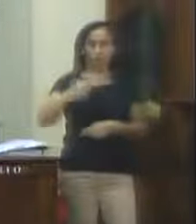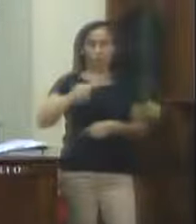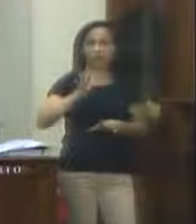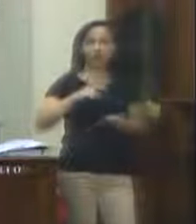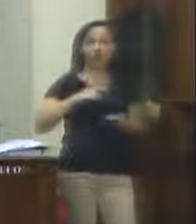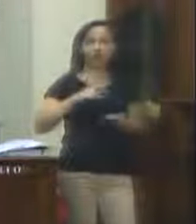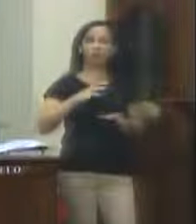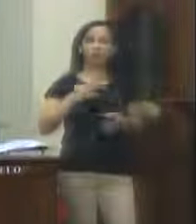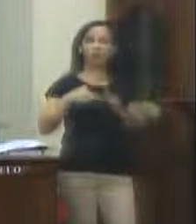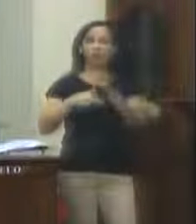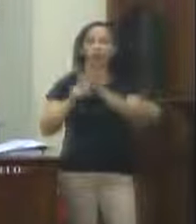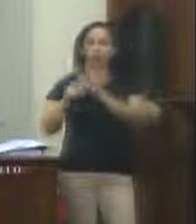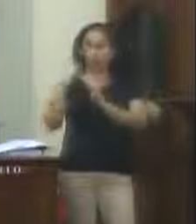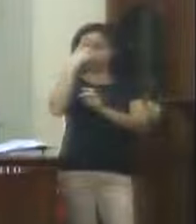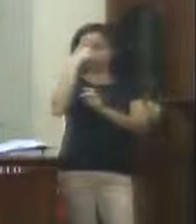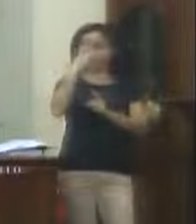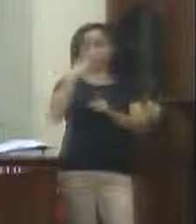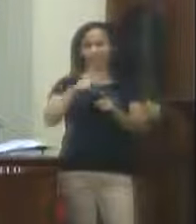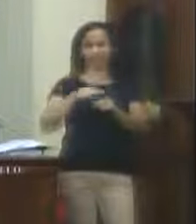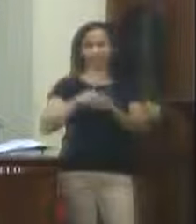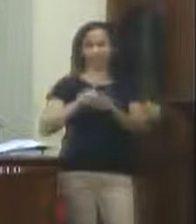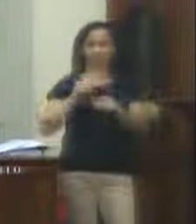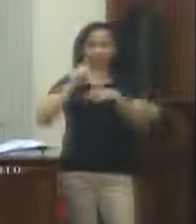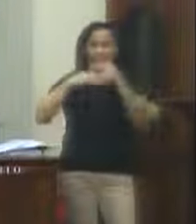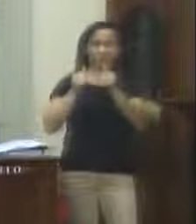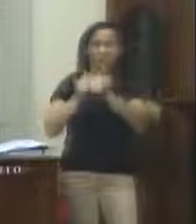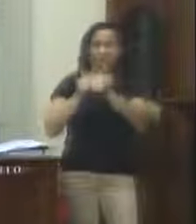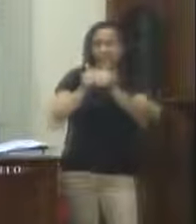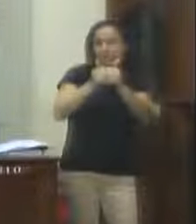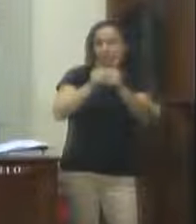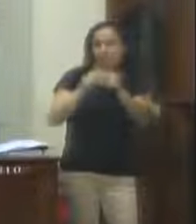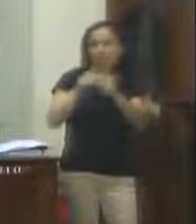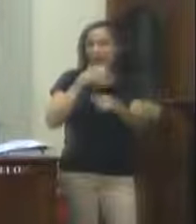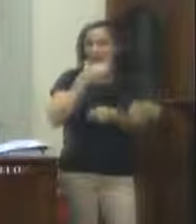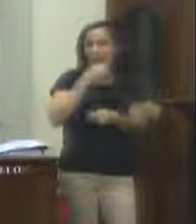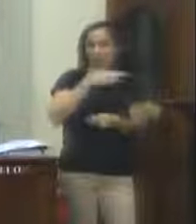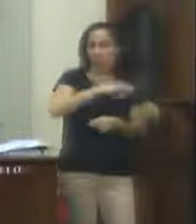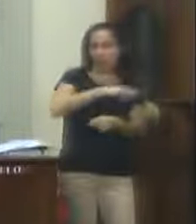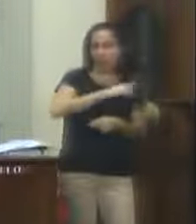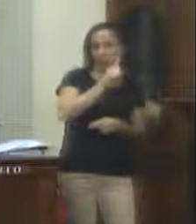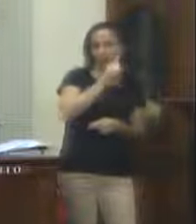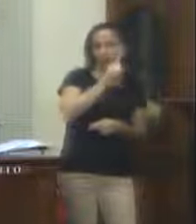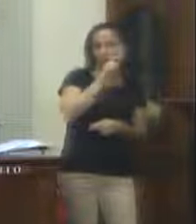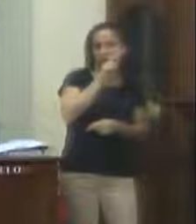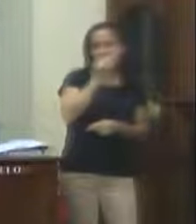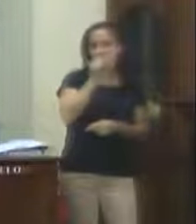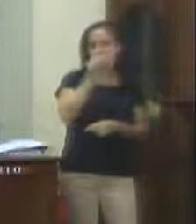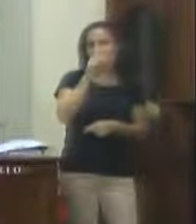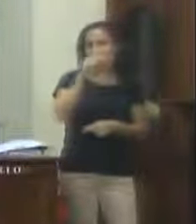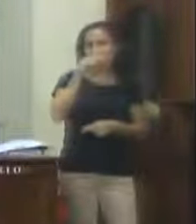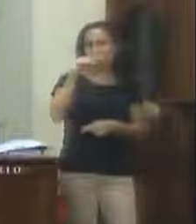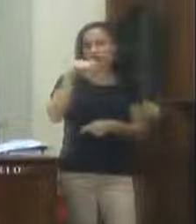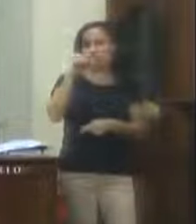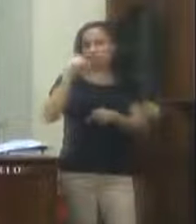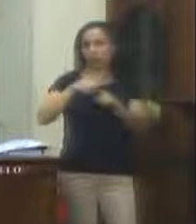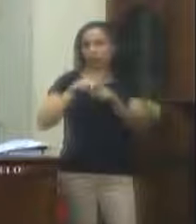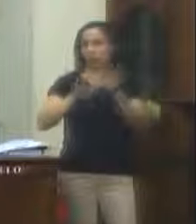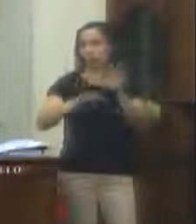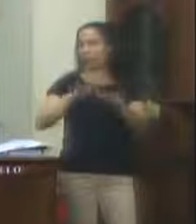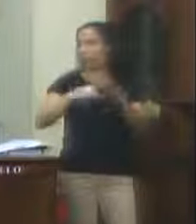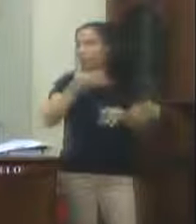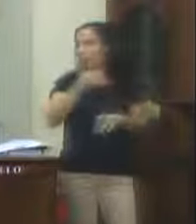sofrido agressões anteriores. Após o acompanhamento dos guardiões, a reincidência desabou de